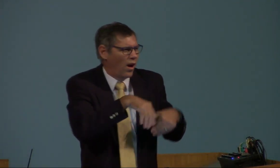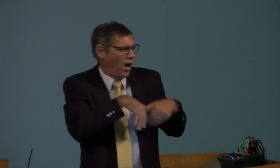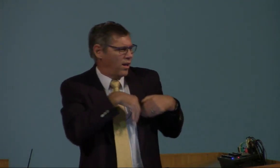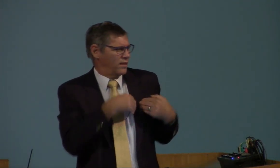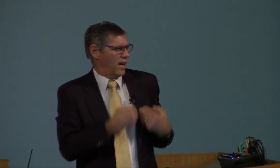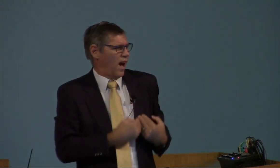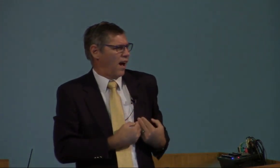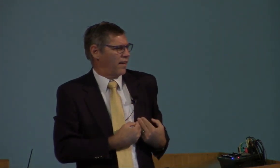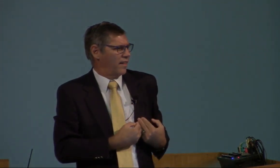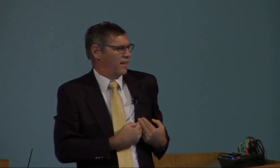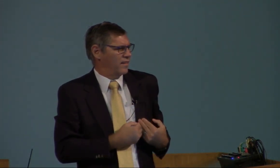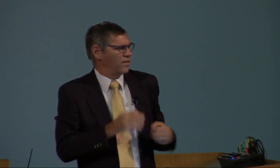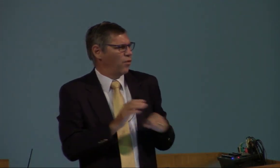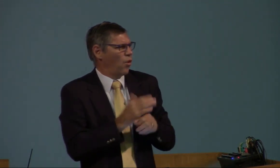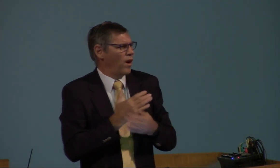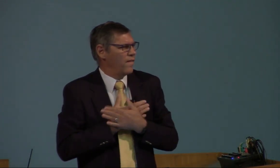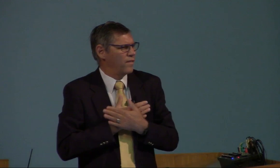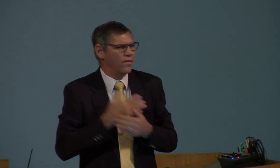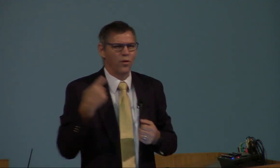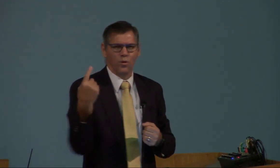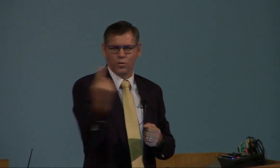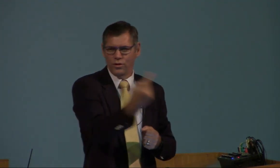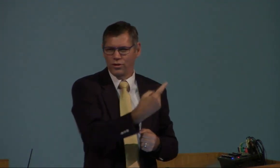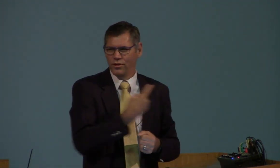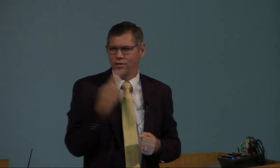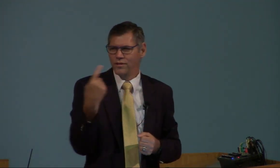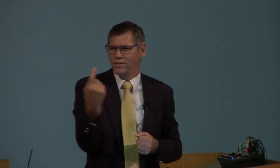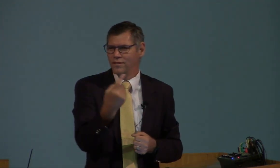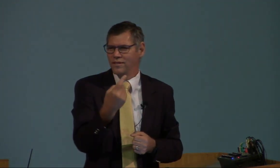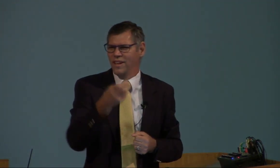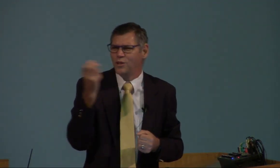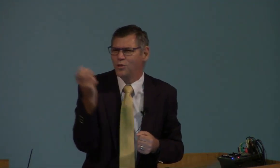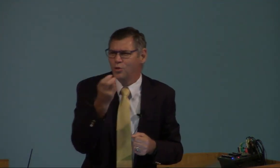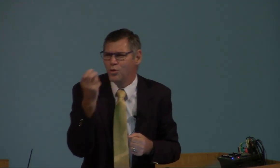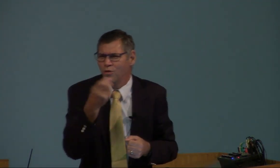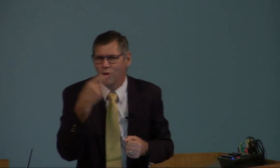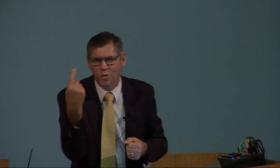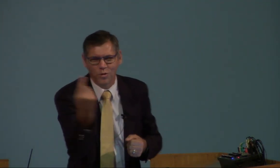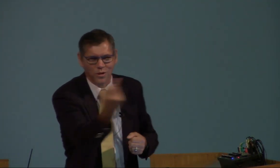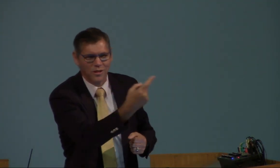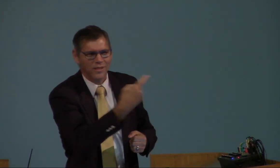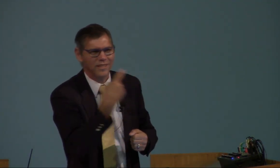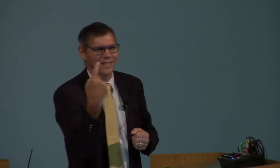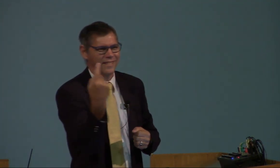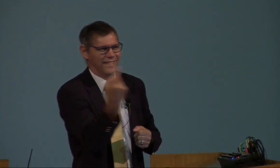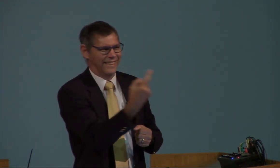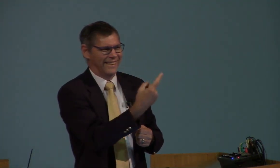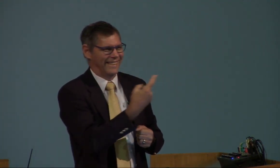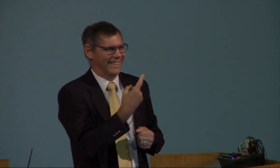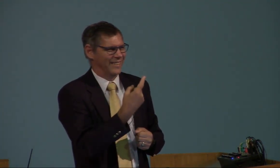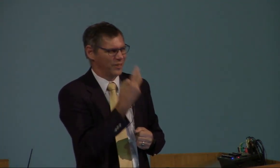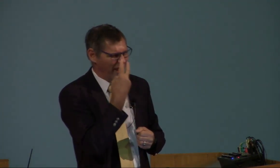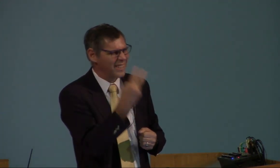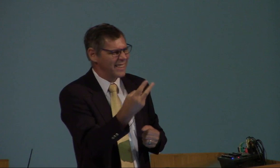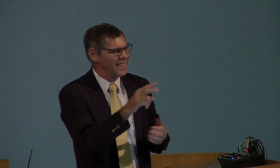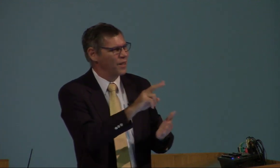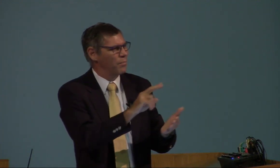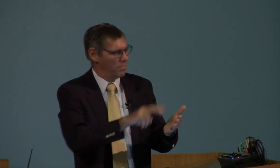sy hart is vol liefde vir ons. Hy soek vir ons. Ons gaan sien in die